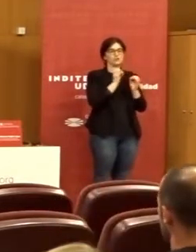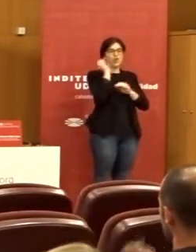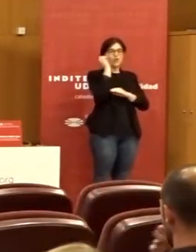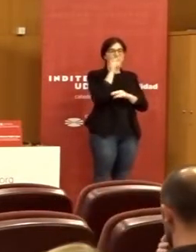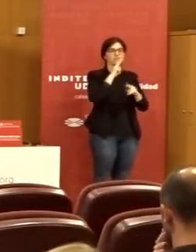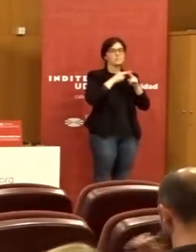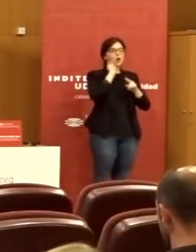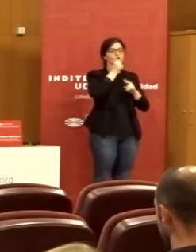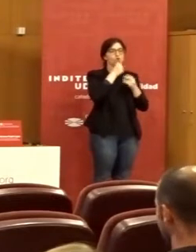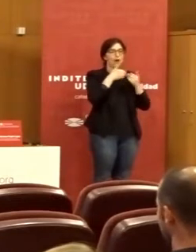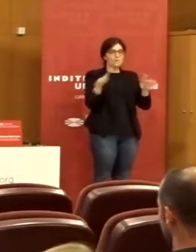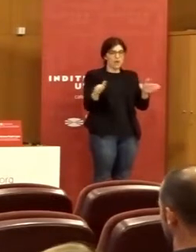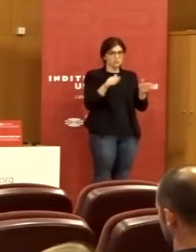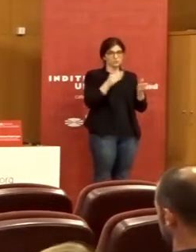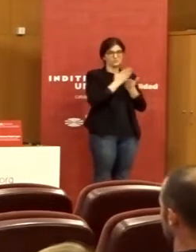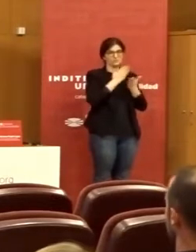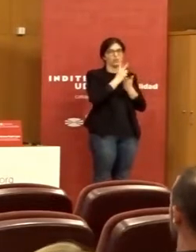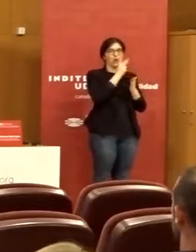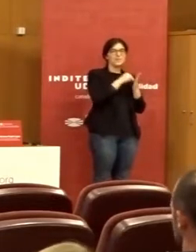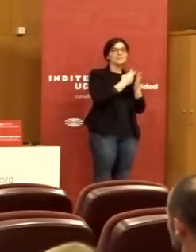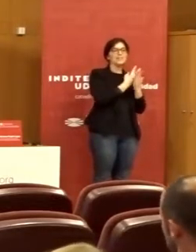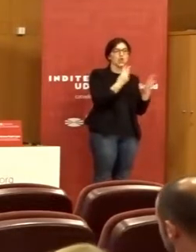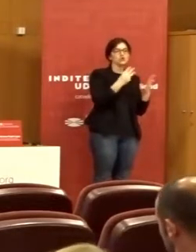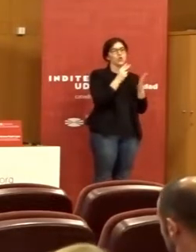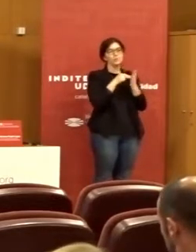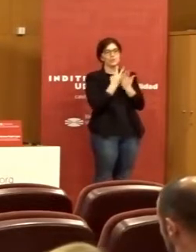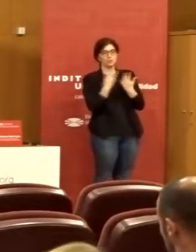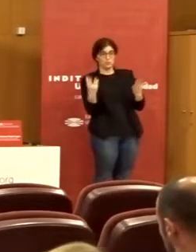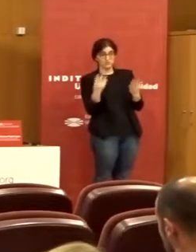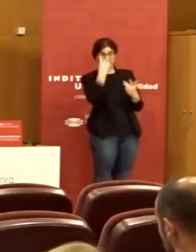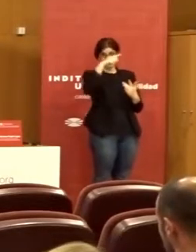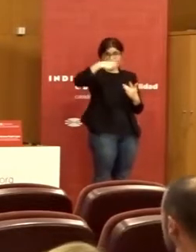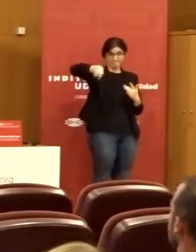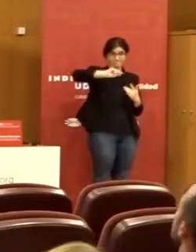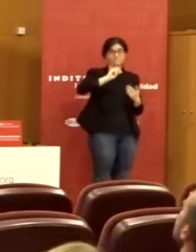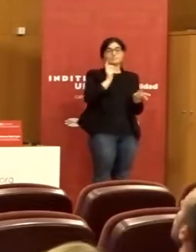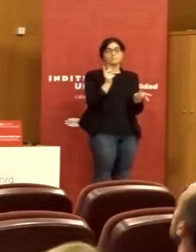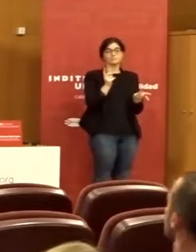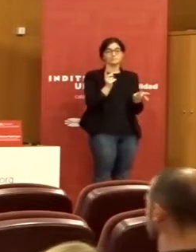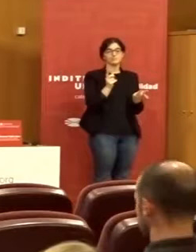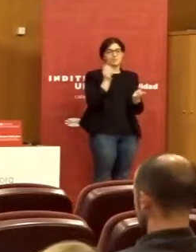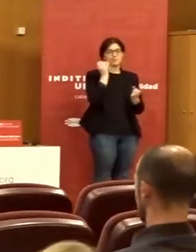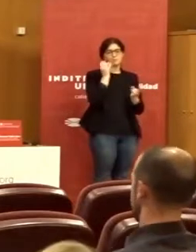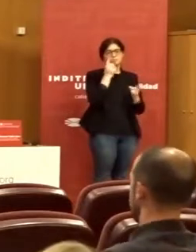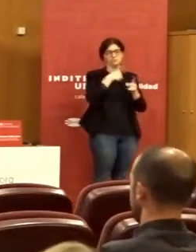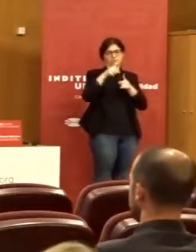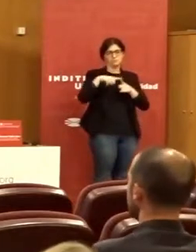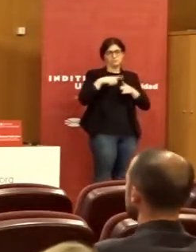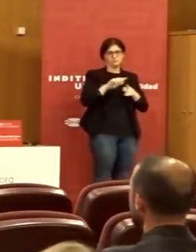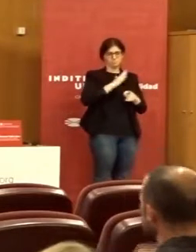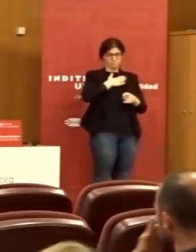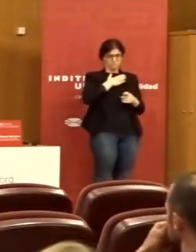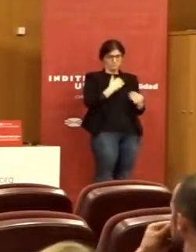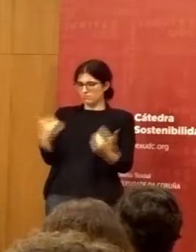en código abierto del curso académico 2018 y 2019. Sabéis que, aparte de las actividades docentes